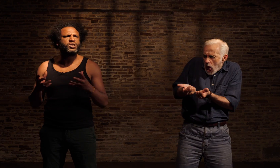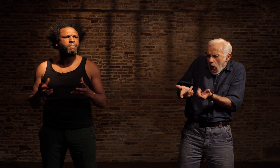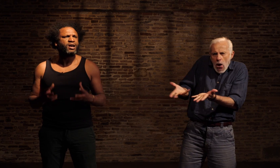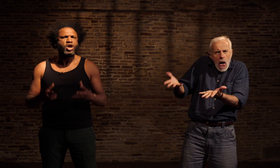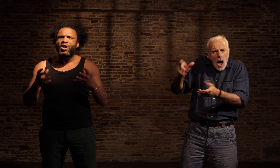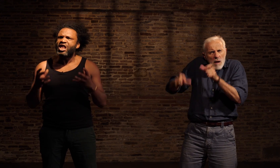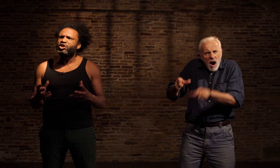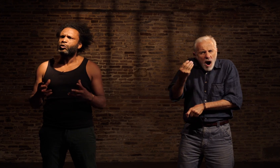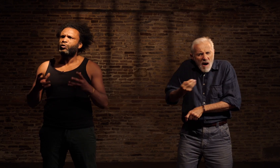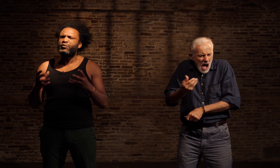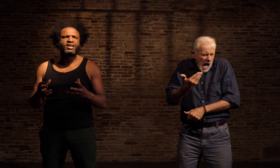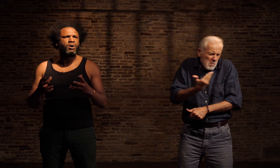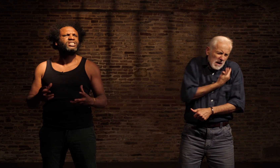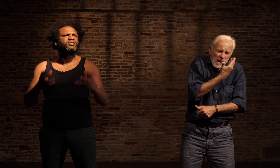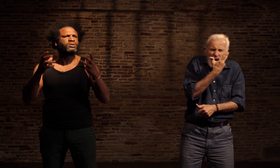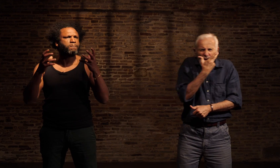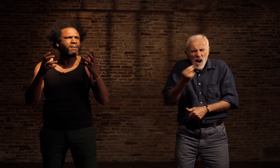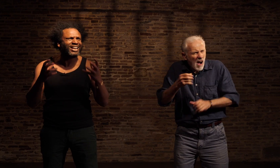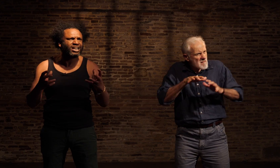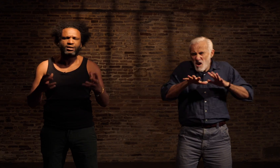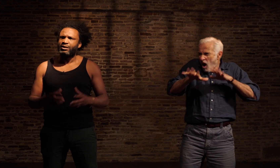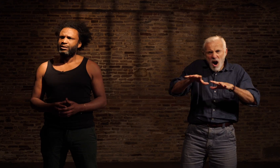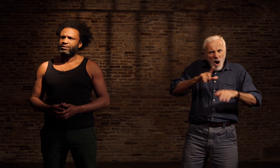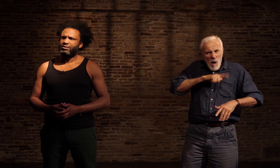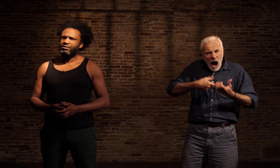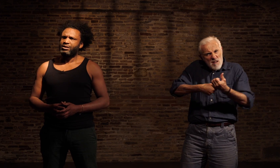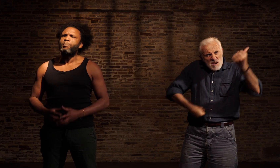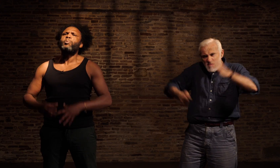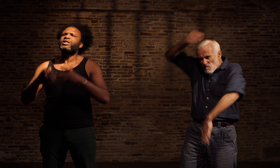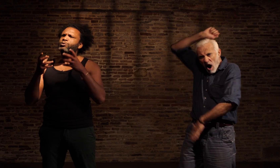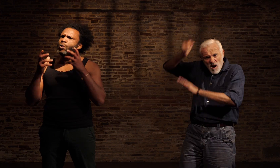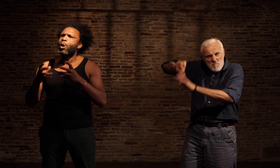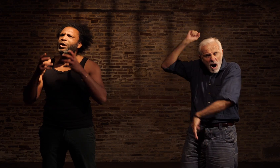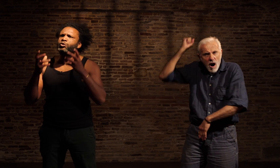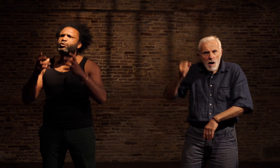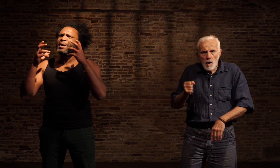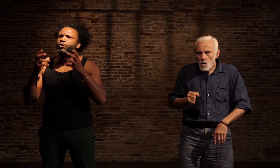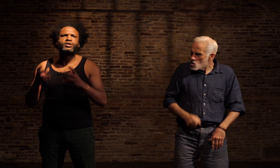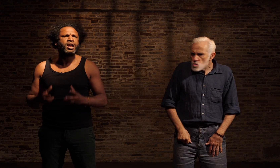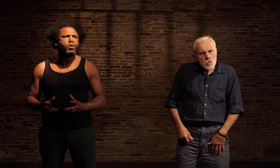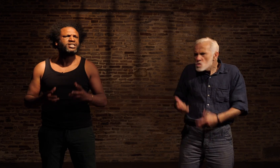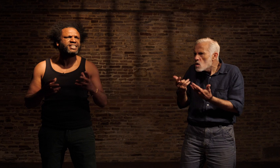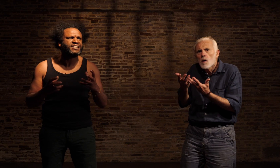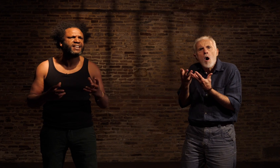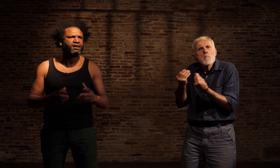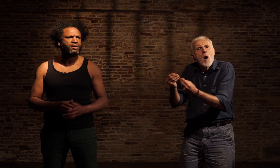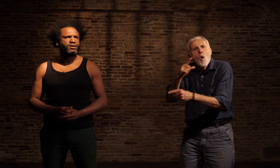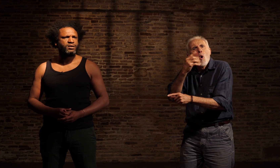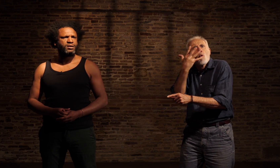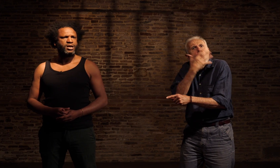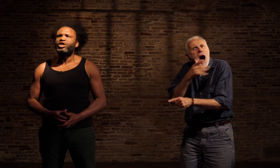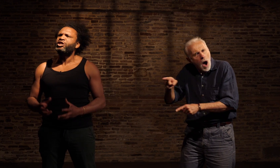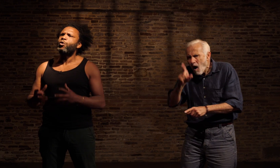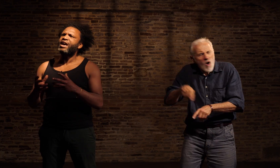mutilé par légions de flics brandissant des matraques la population noire aurait dû se battre jusqu'à la mort si nécessaire